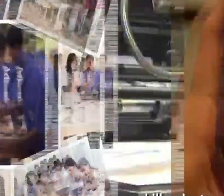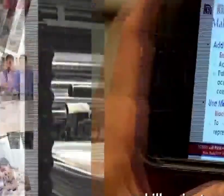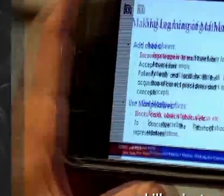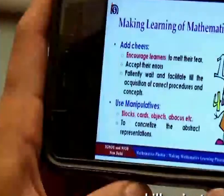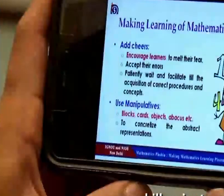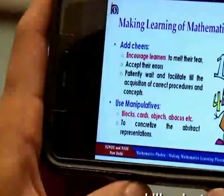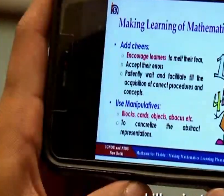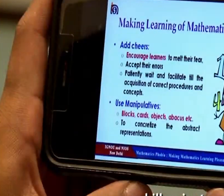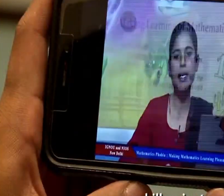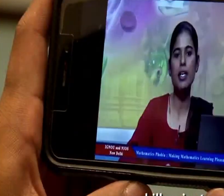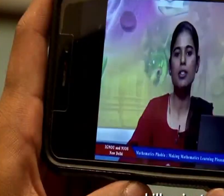करने।